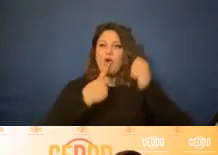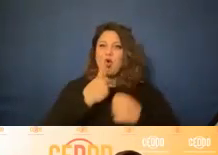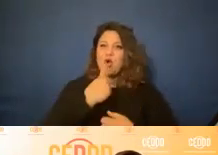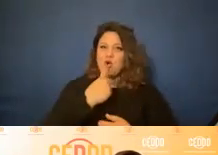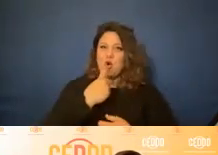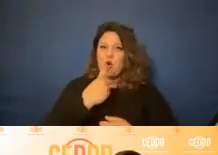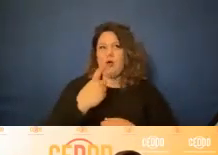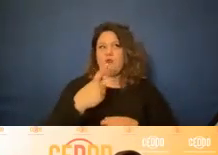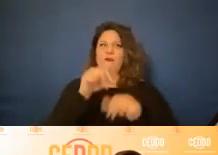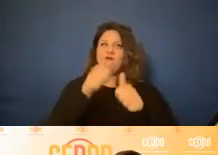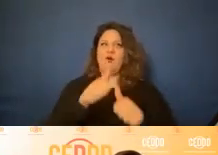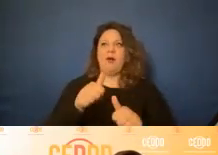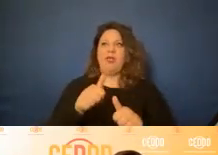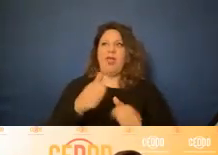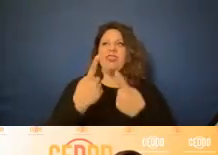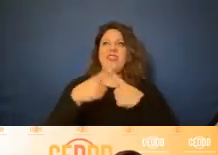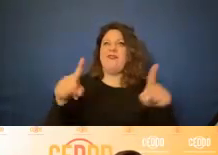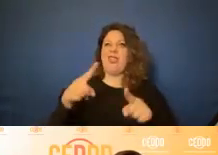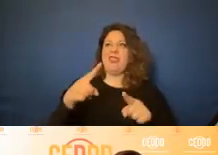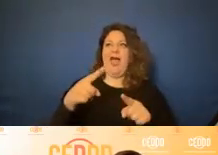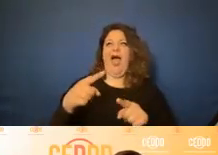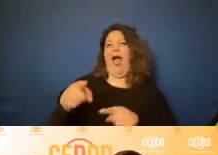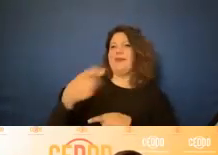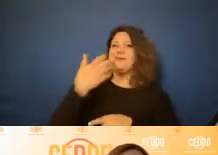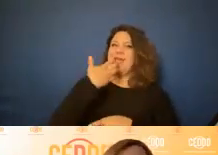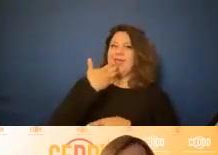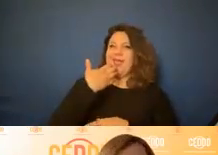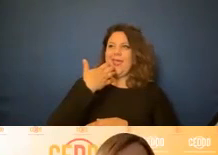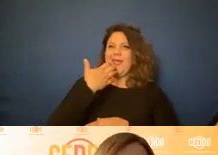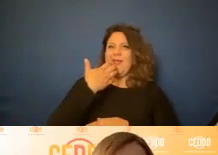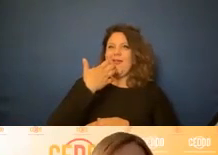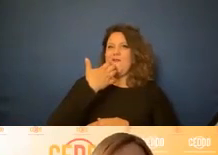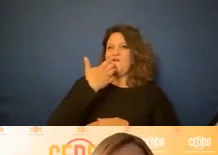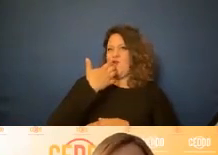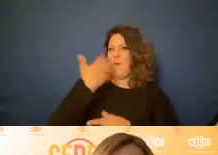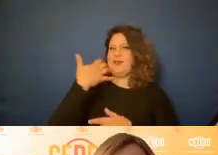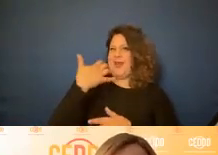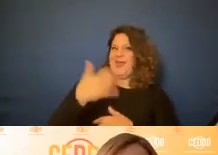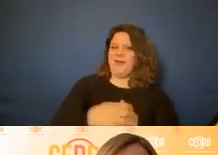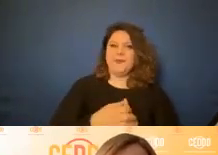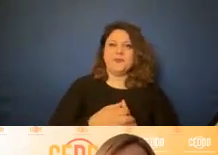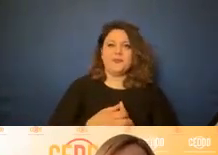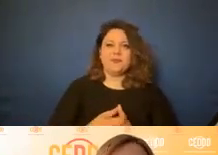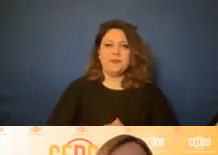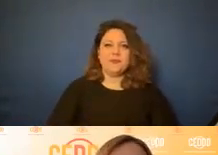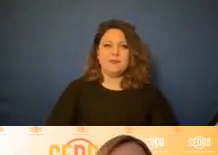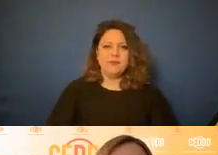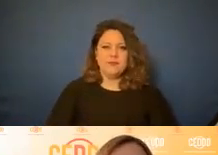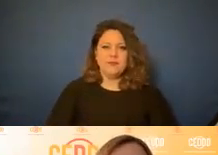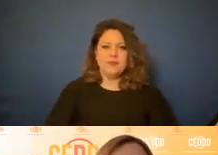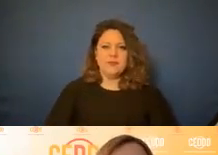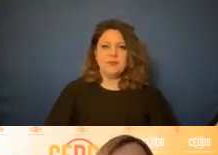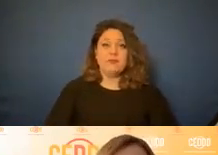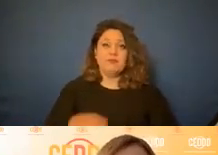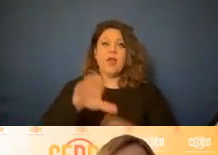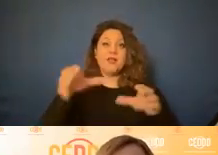diferencia, como si fuera algo importante. Bueno, claro, no está solo ese grupo, que obviamente hay una jerarquía de